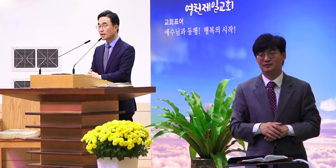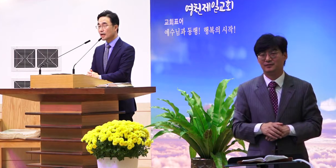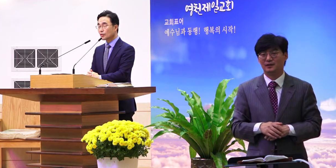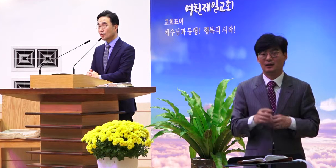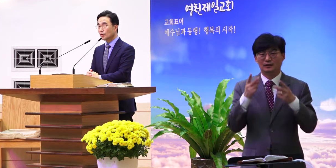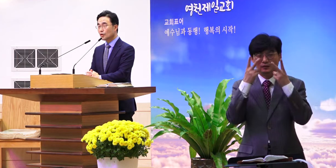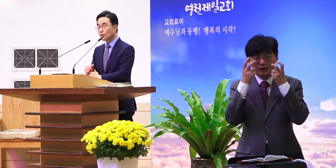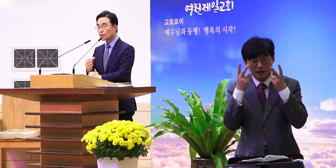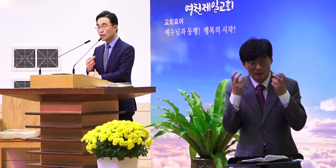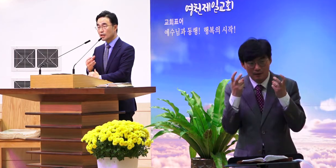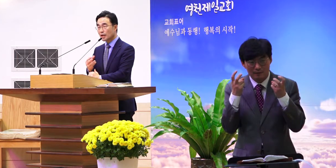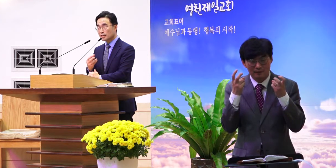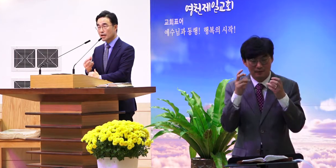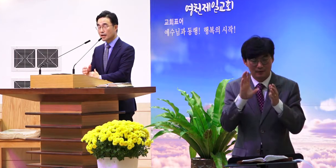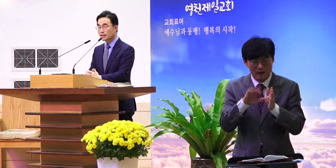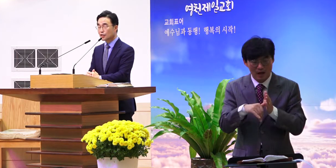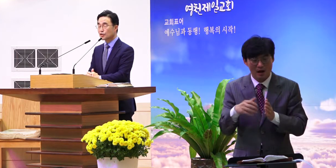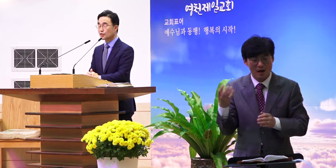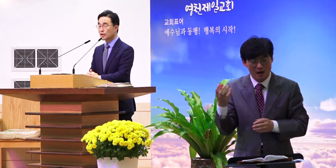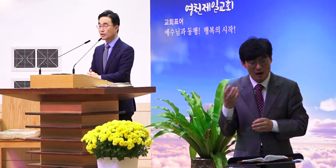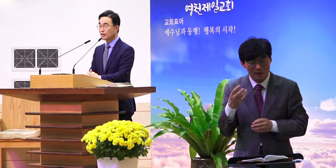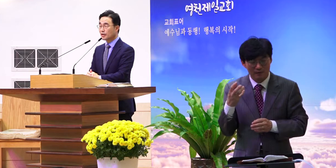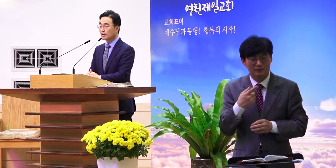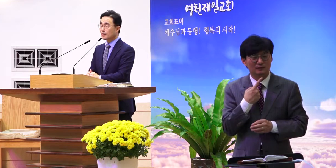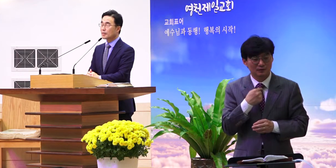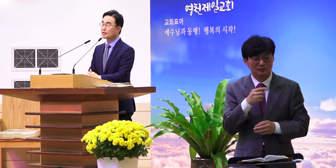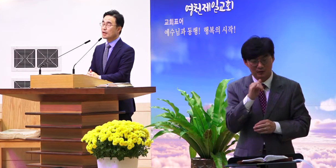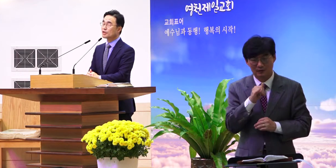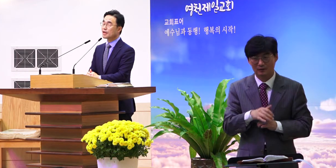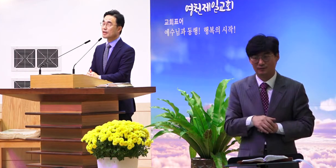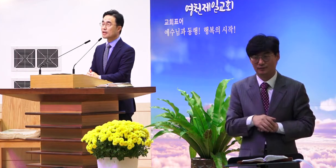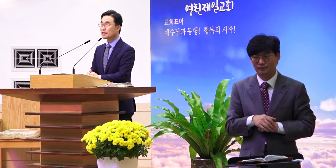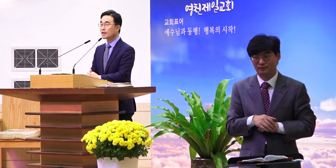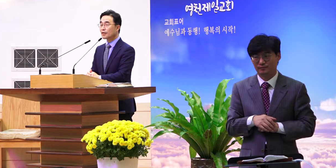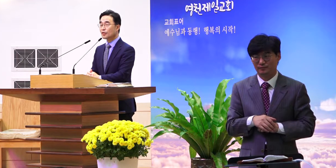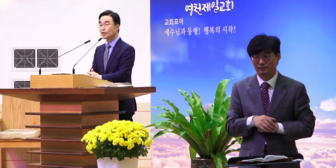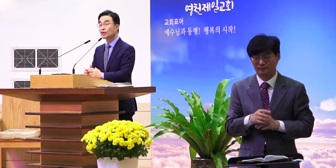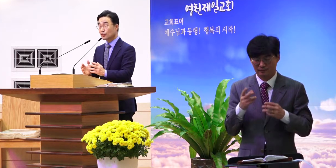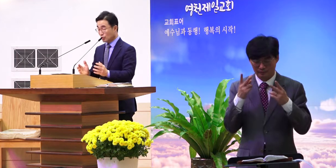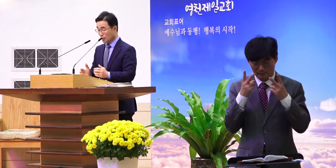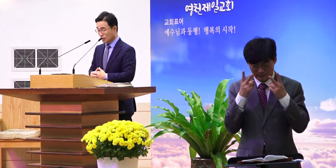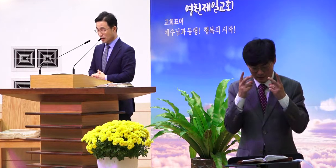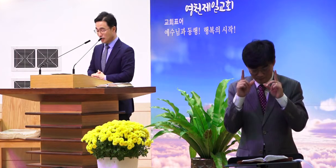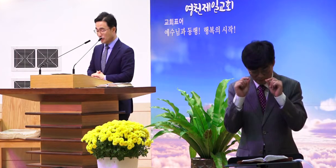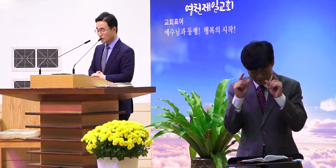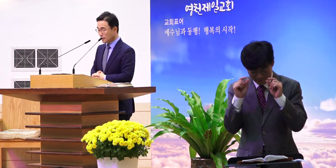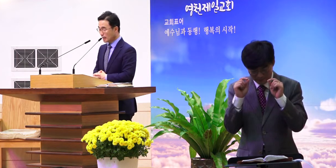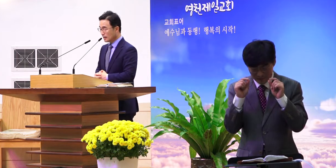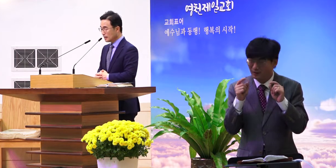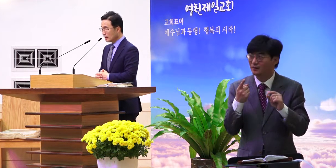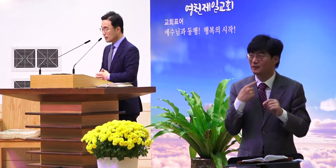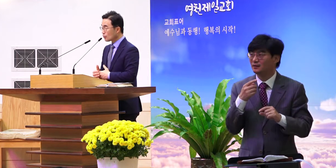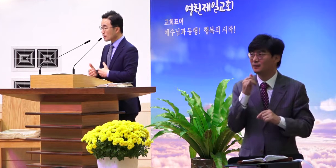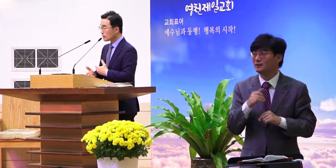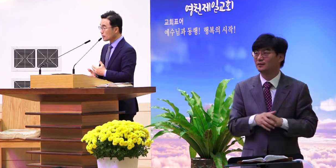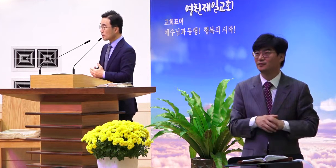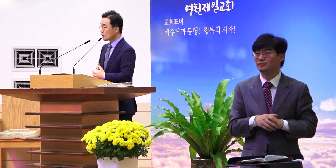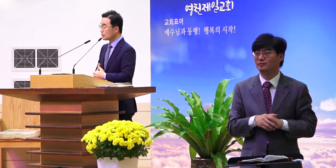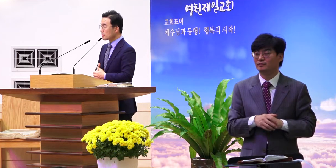잠을 자다가도 통증이 막 치아까지 느껴지고 해서 잠을 자다가 살짝 깨고 이런 경우도 있었습니다.